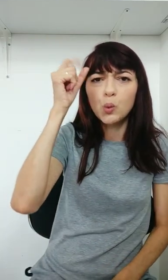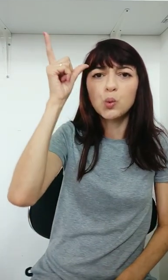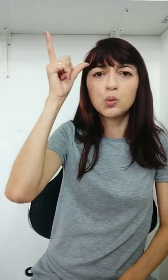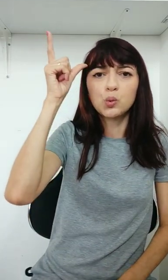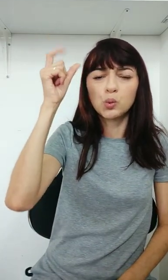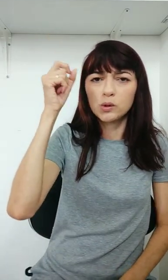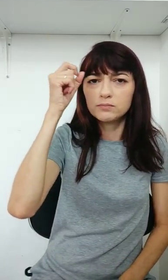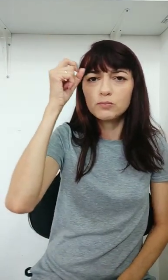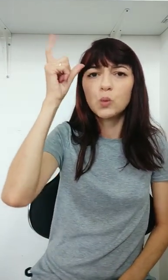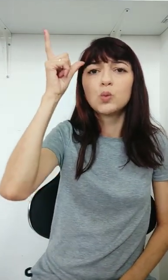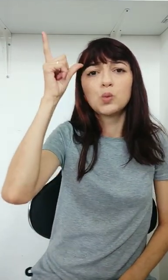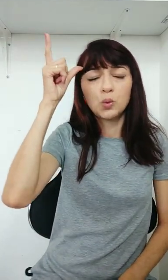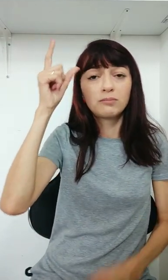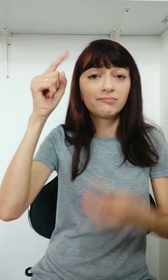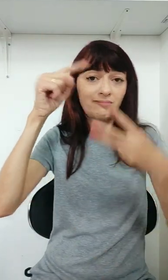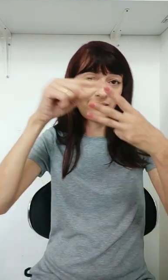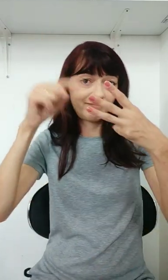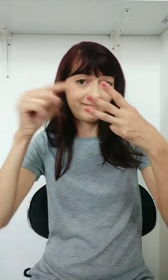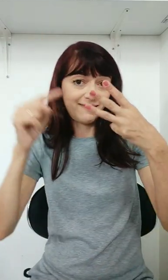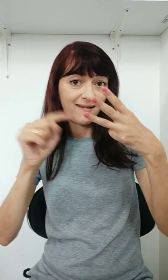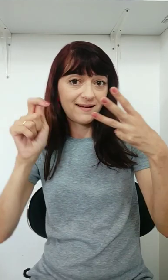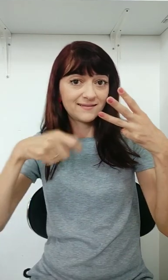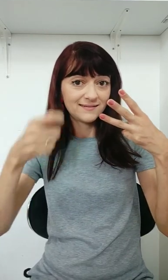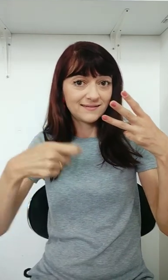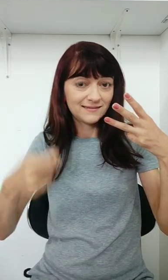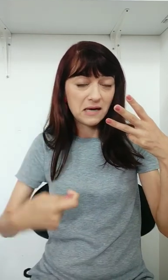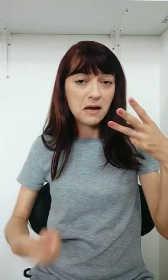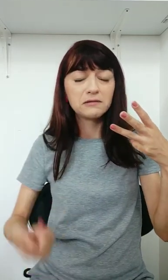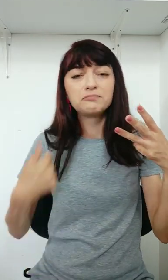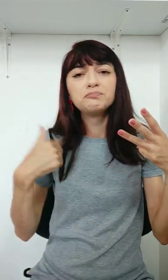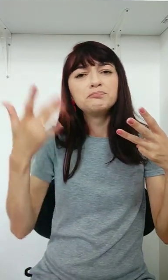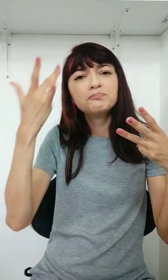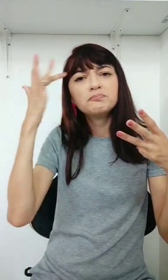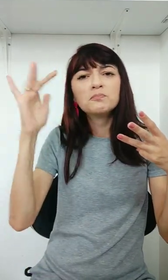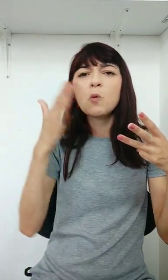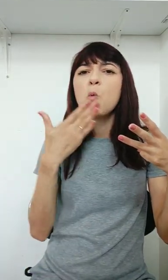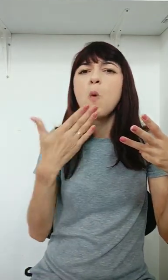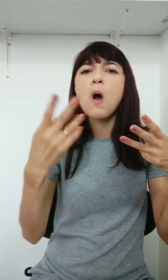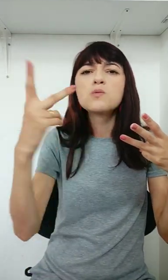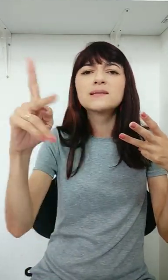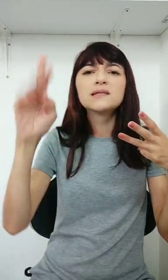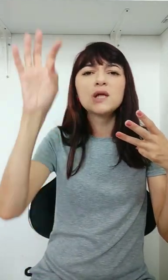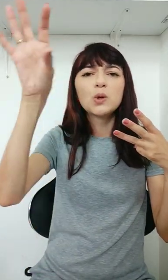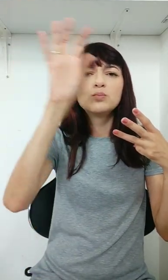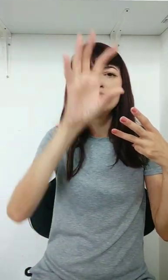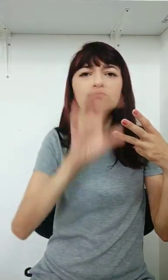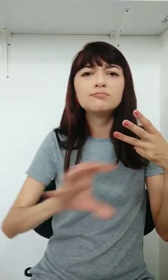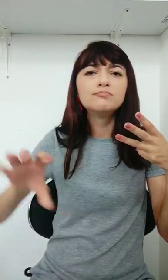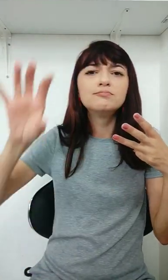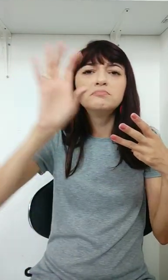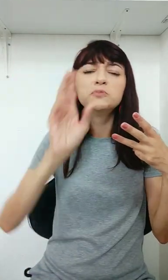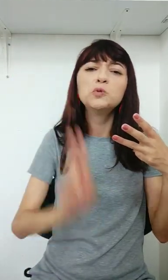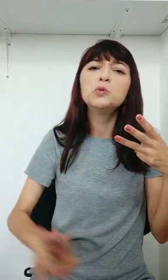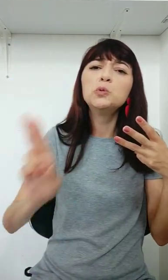esse terceiro sinal para cultura, tá ok? Temos essas três variações. Eu não sei explicar para vocês aí, do seu